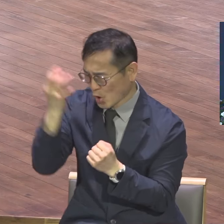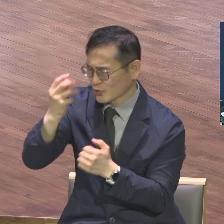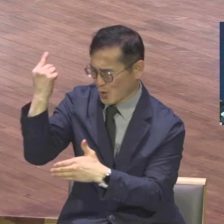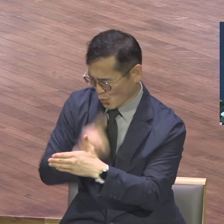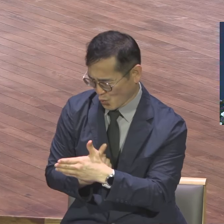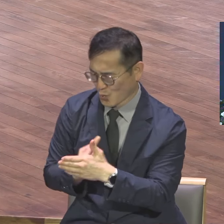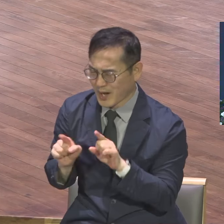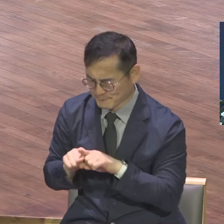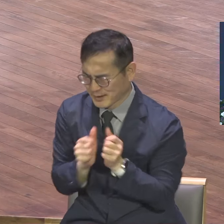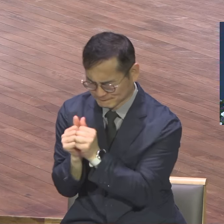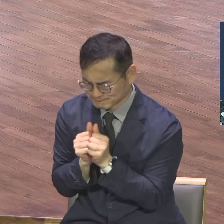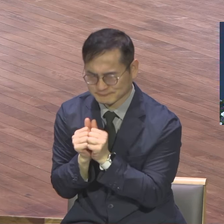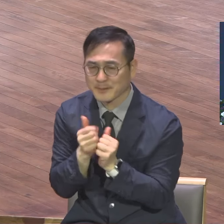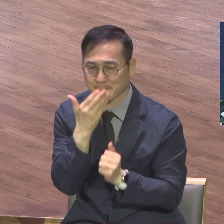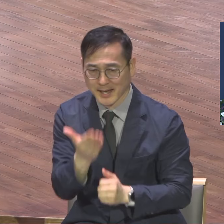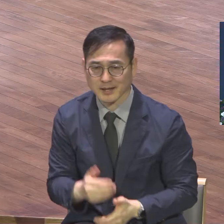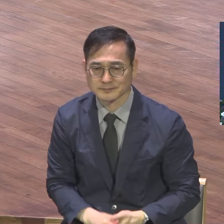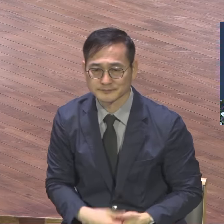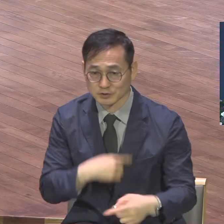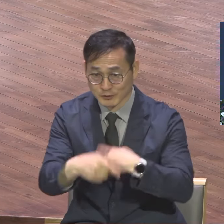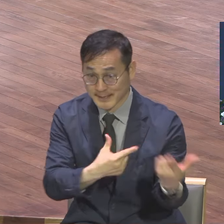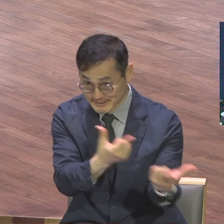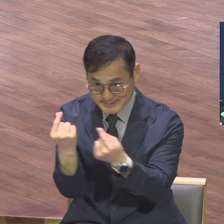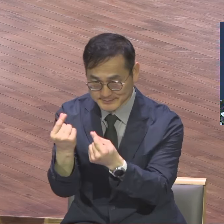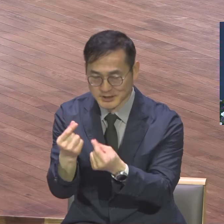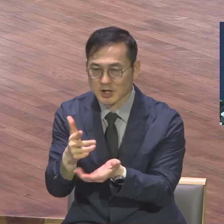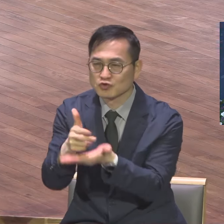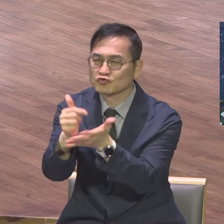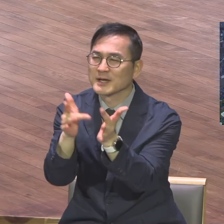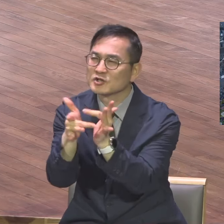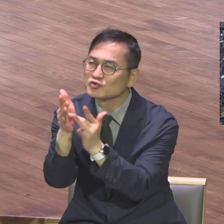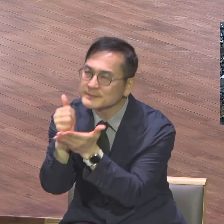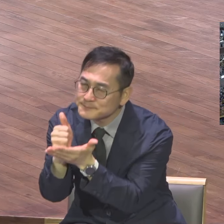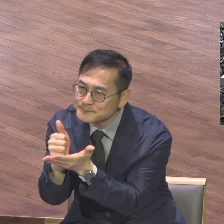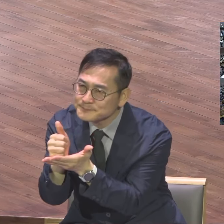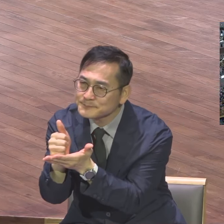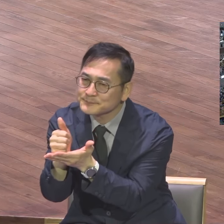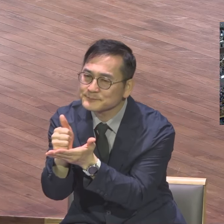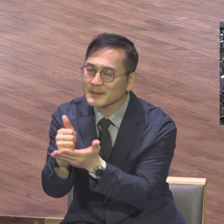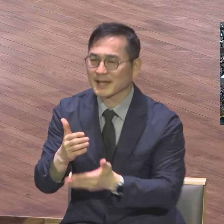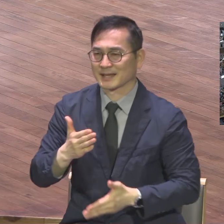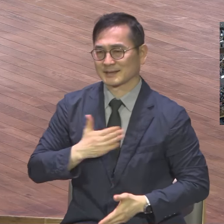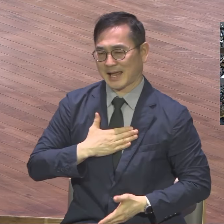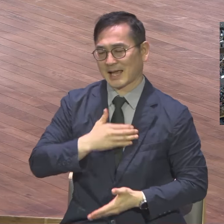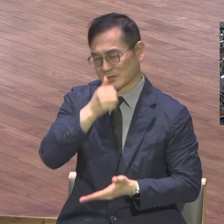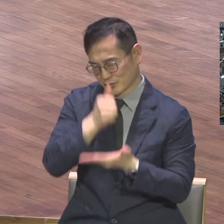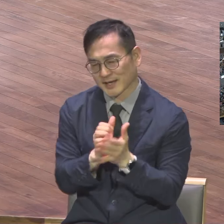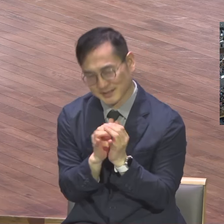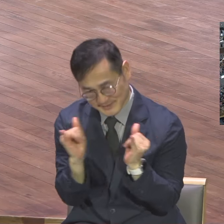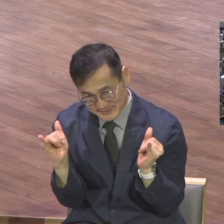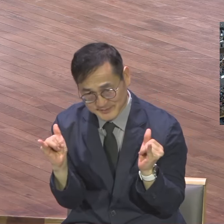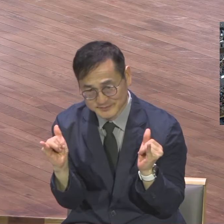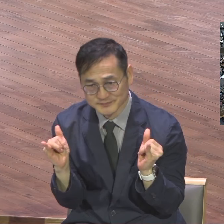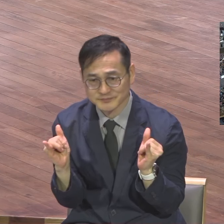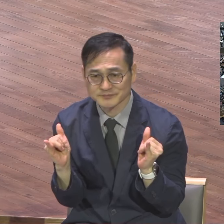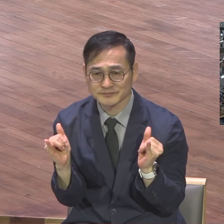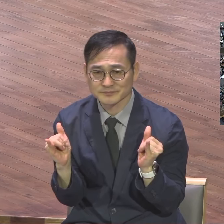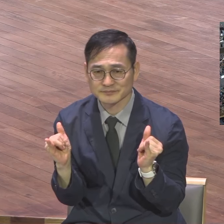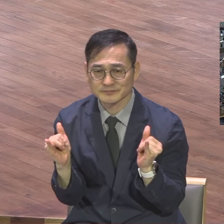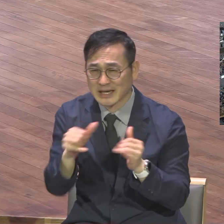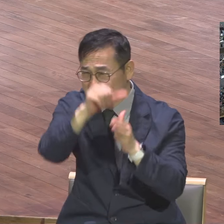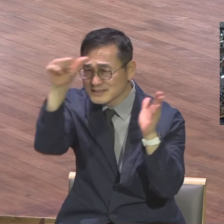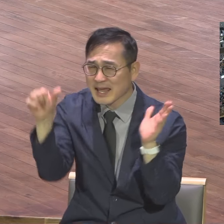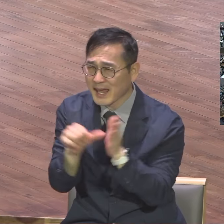영원히 함께 계십니다. 따라하시기 바랍니다. 주 예수님, 저는 죄인입니다.